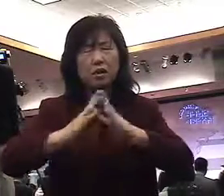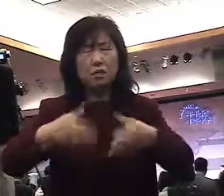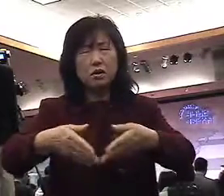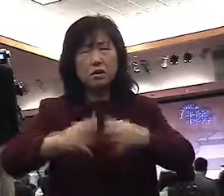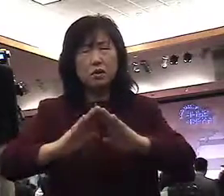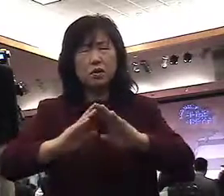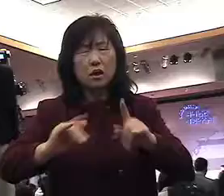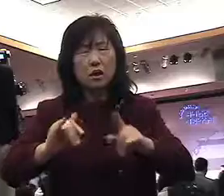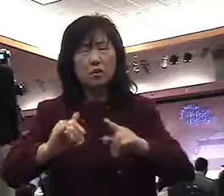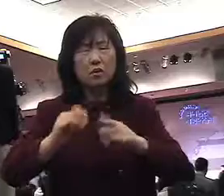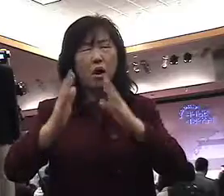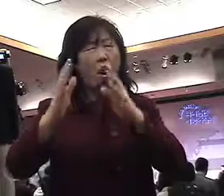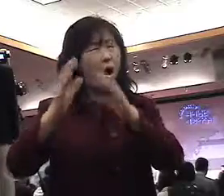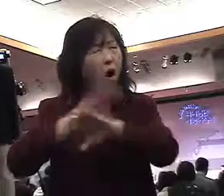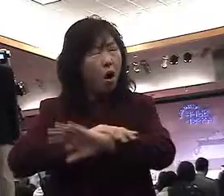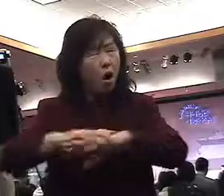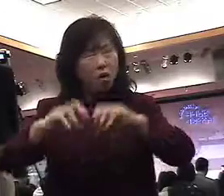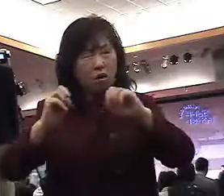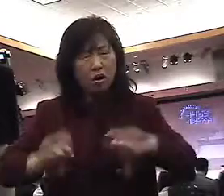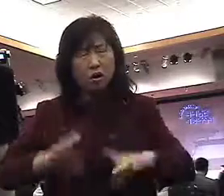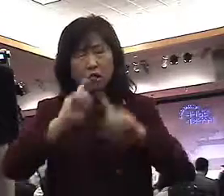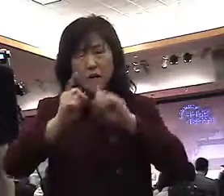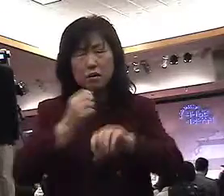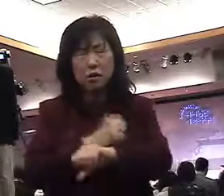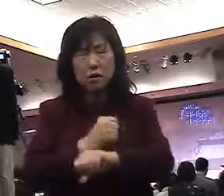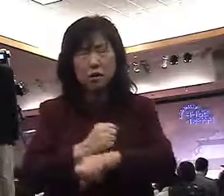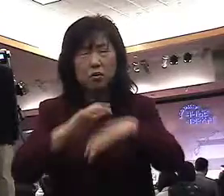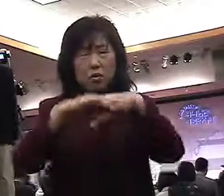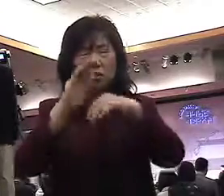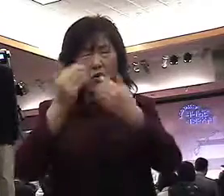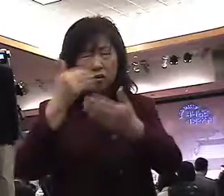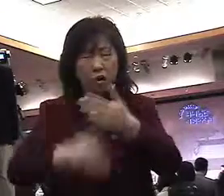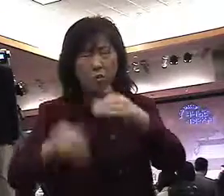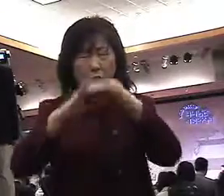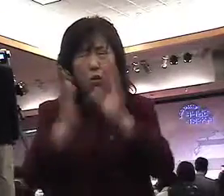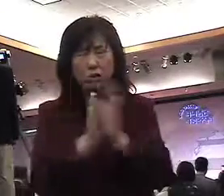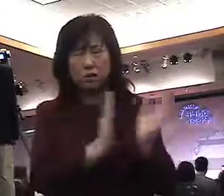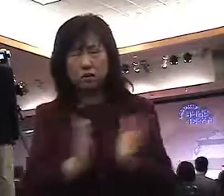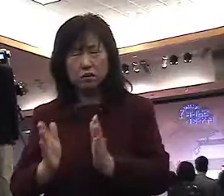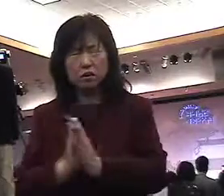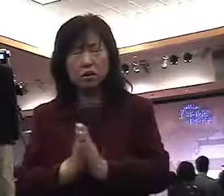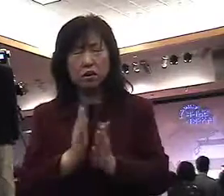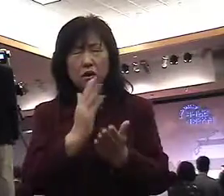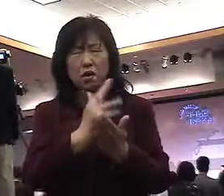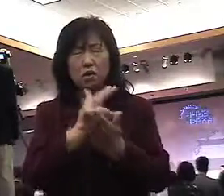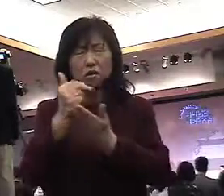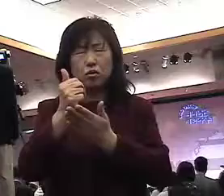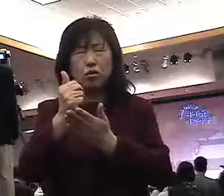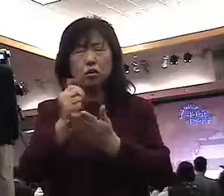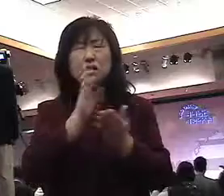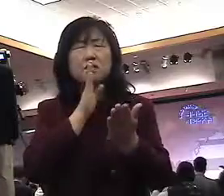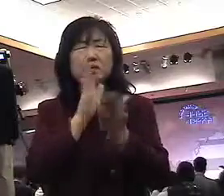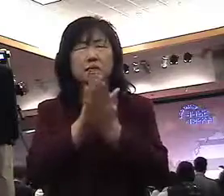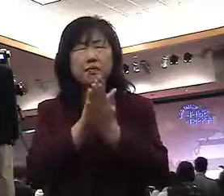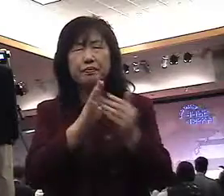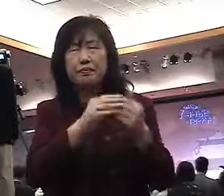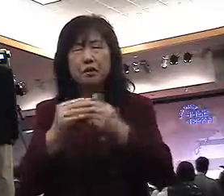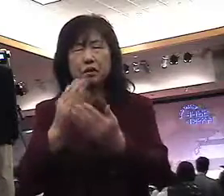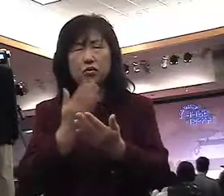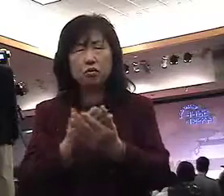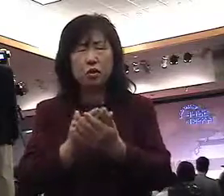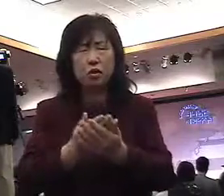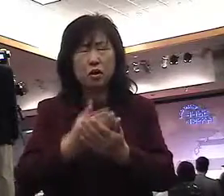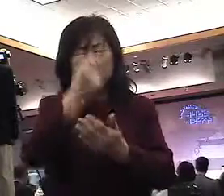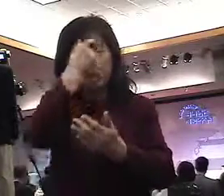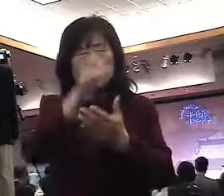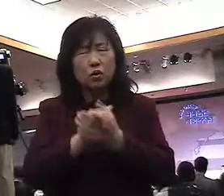경성함이 헛되다고 하셨사오니 남은 모든 절차들을 주님께서 친히 인도하여 주시옵소서. 기도로 하나